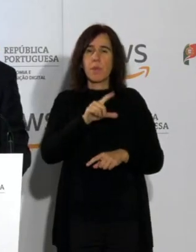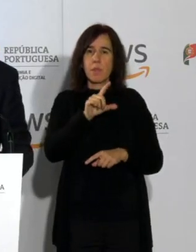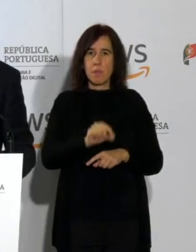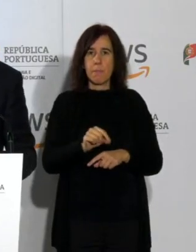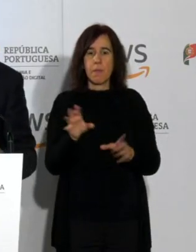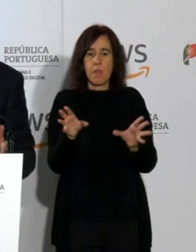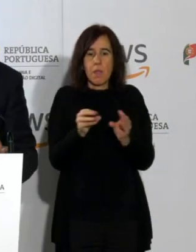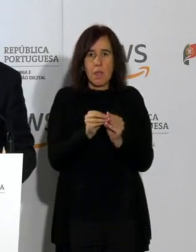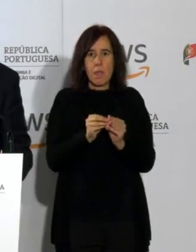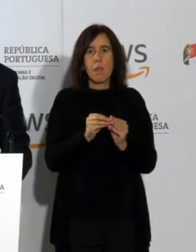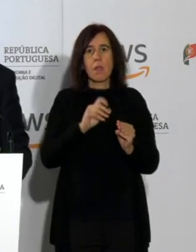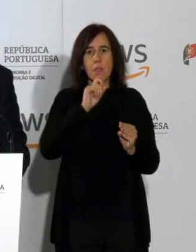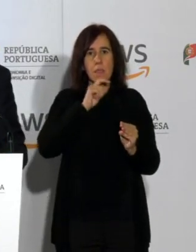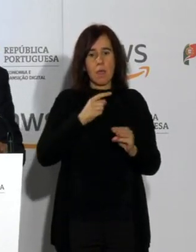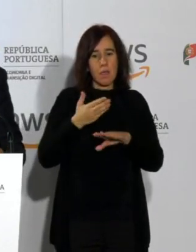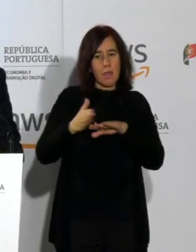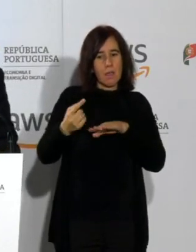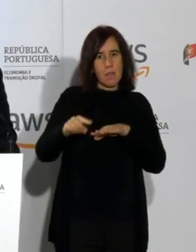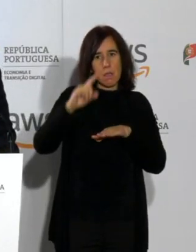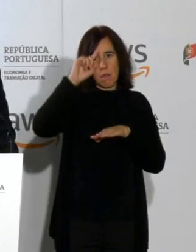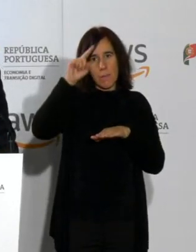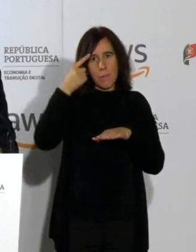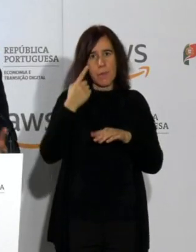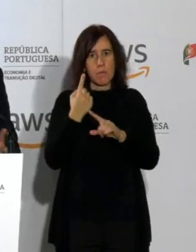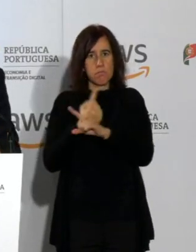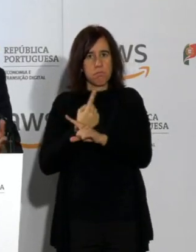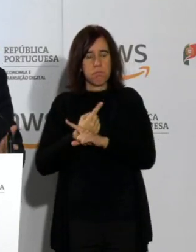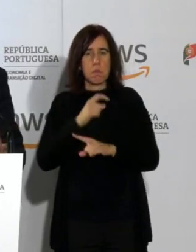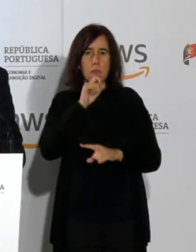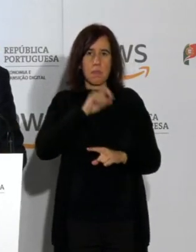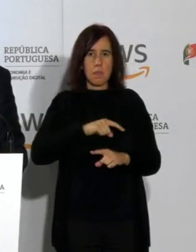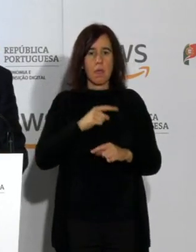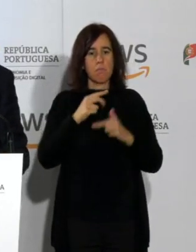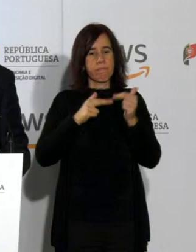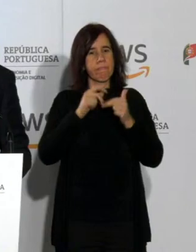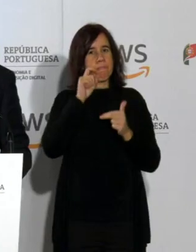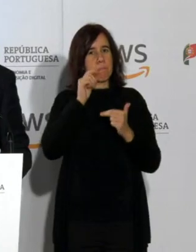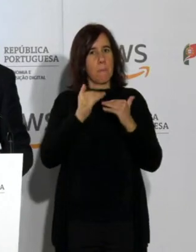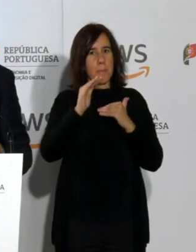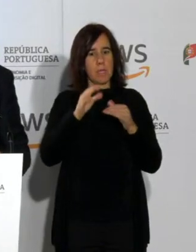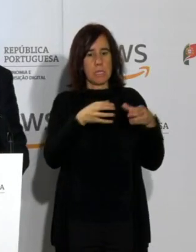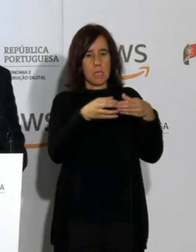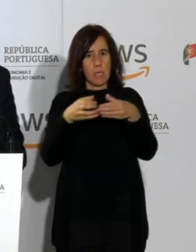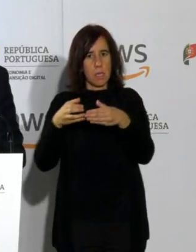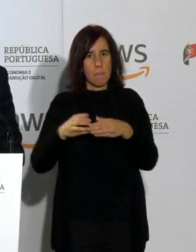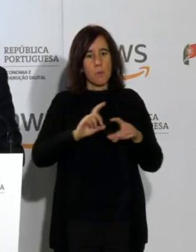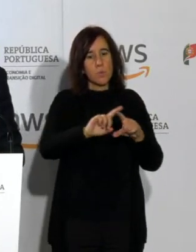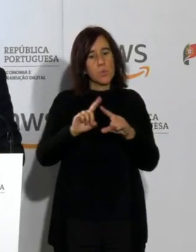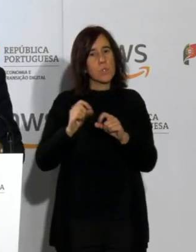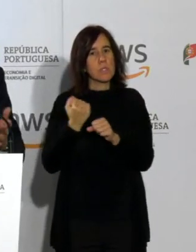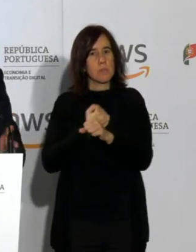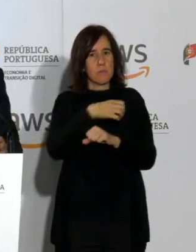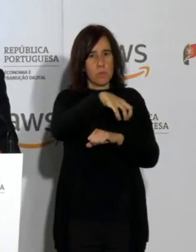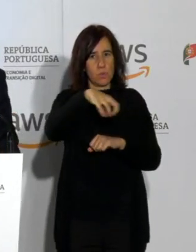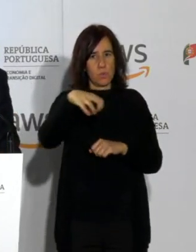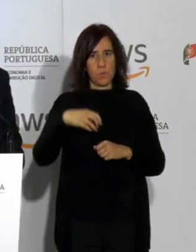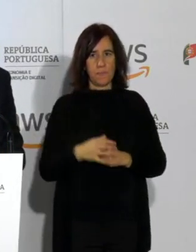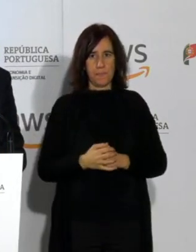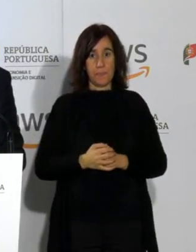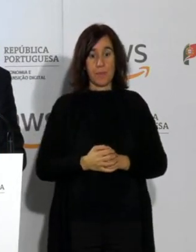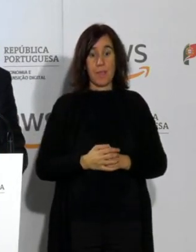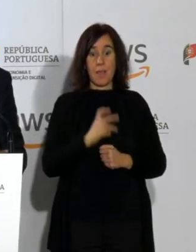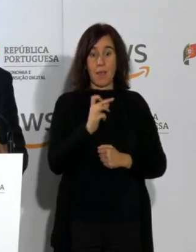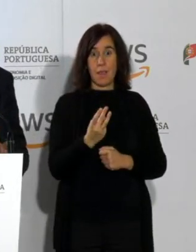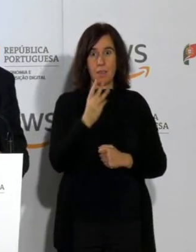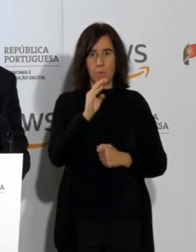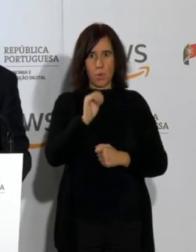redução da capacidade sedentária de computação e de uma maior consolidação das equipas IT nos vários serviços. A AWS é uma